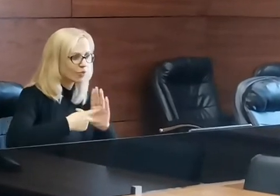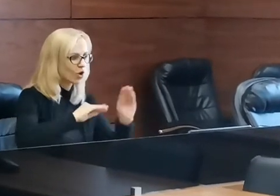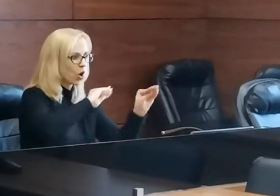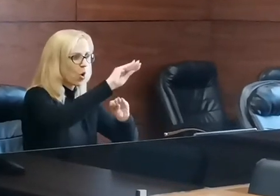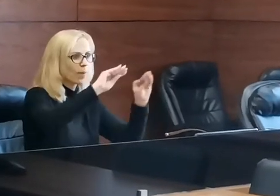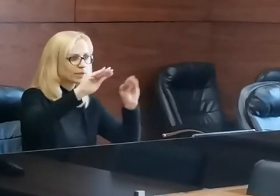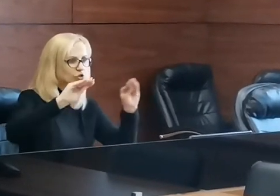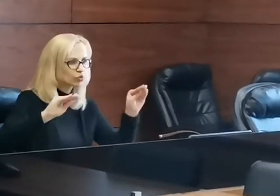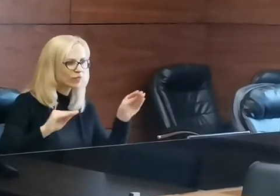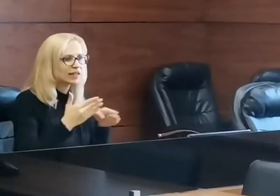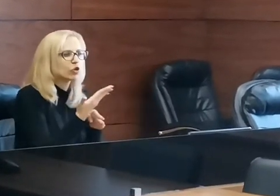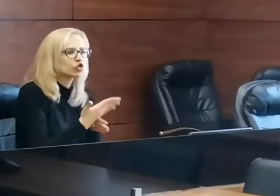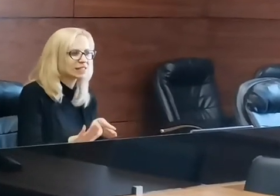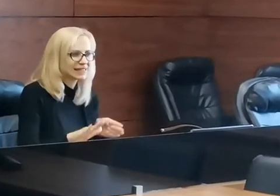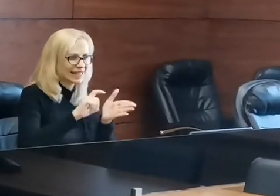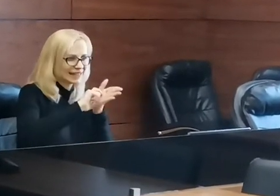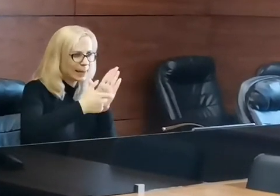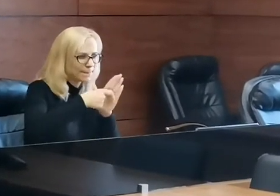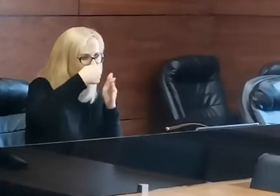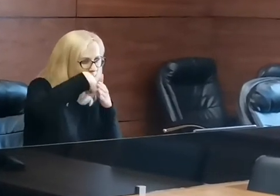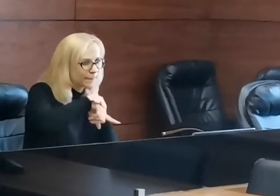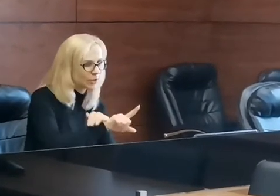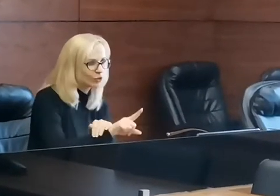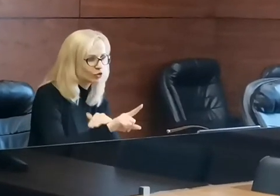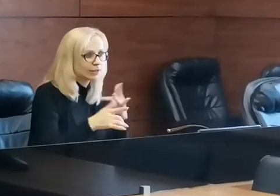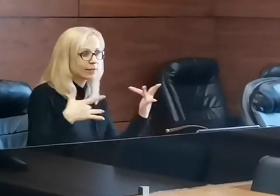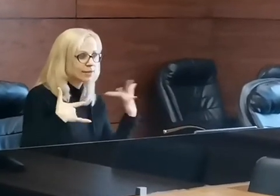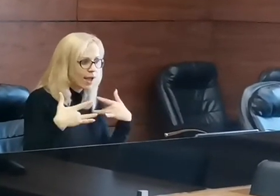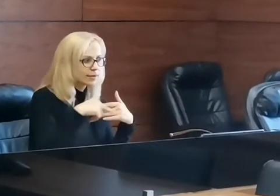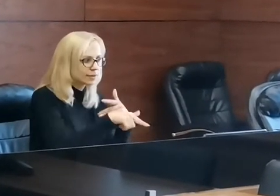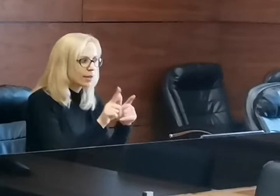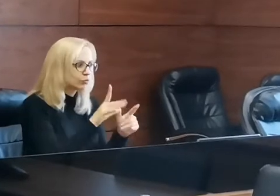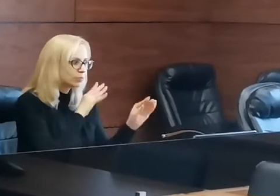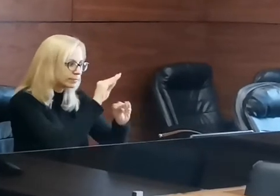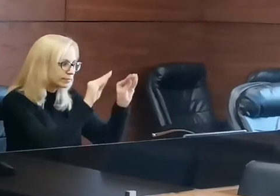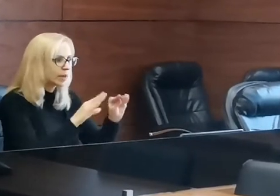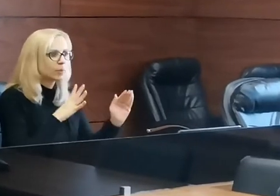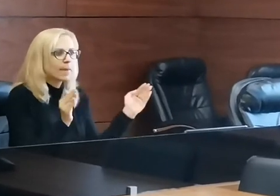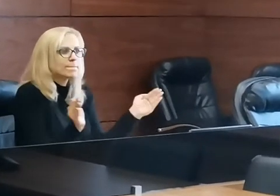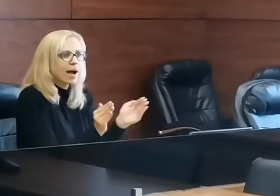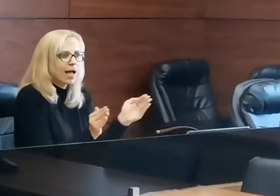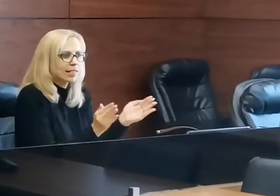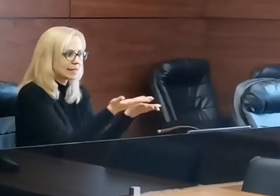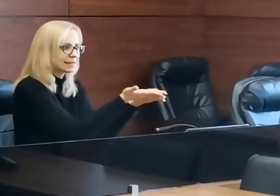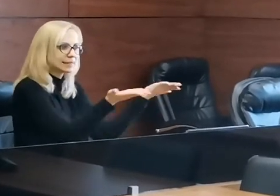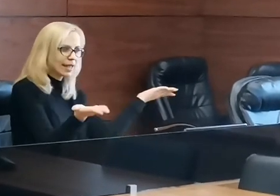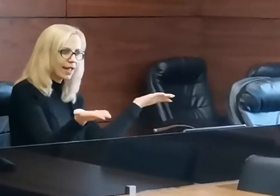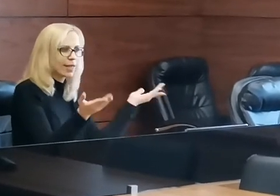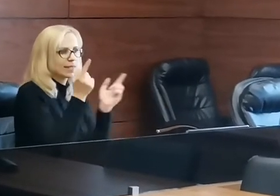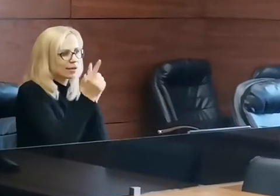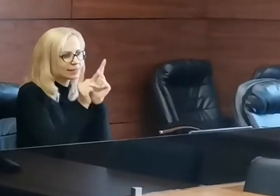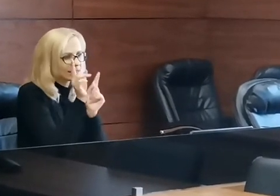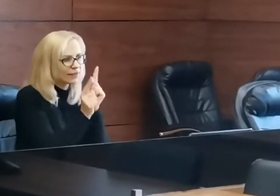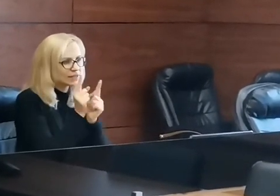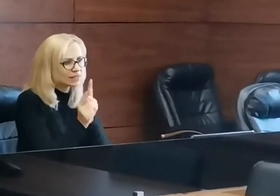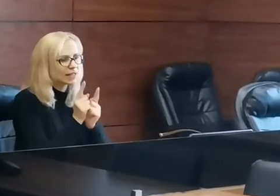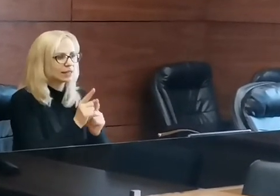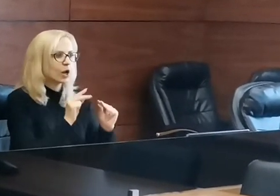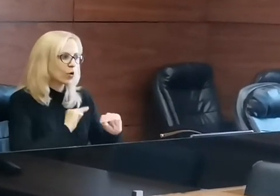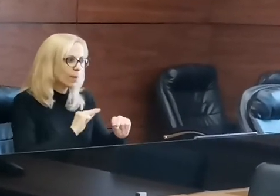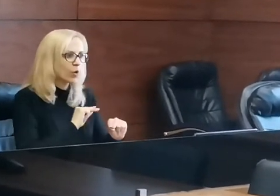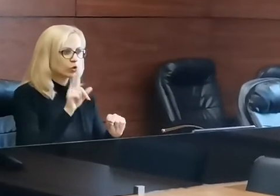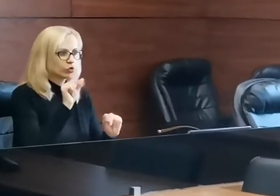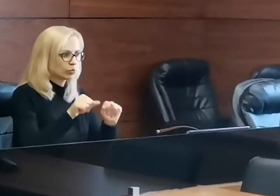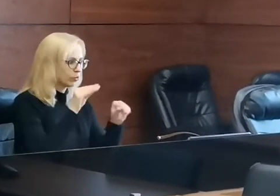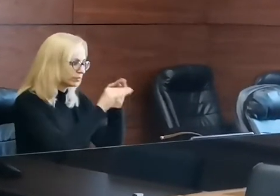облаштування частини приміщення театру під малу сцену, провести реставраційні роботи з розміщення 30